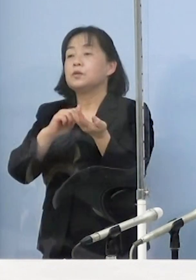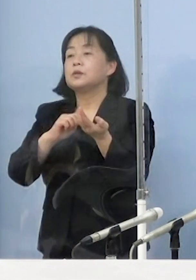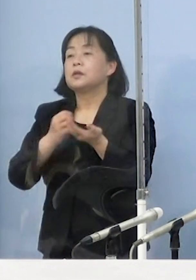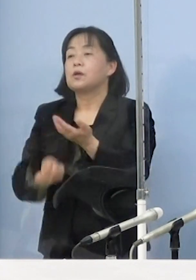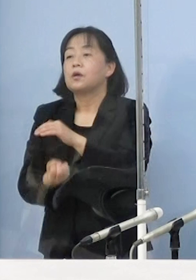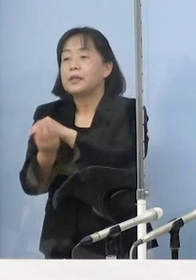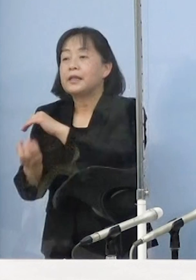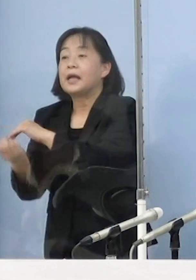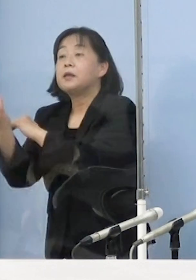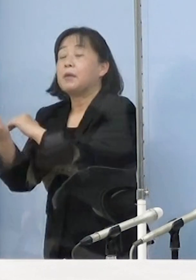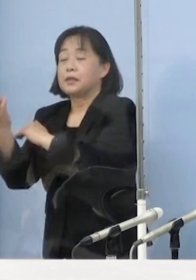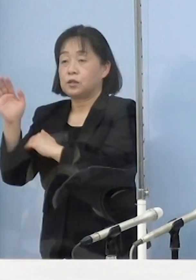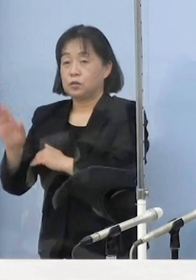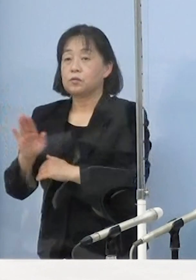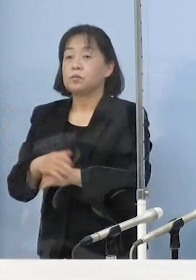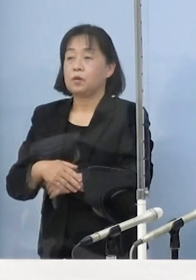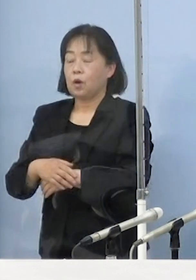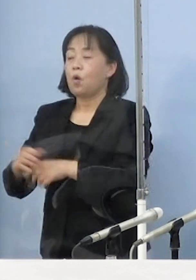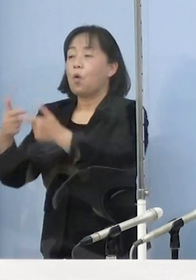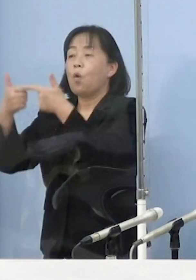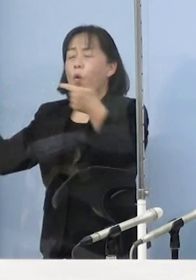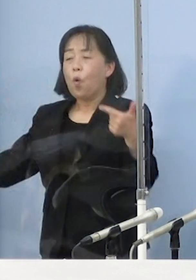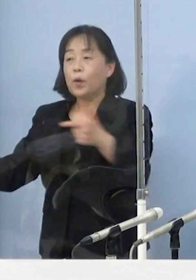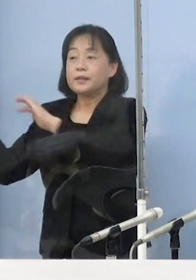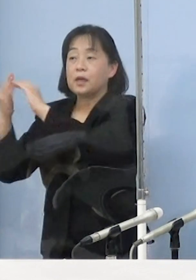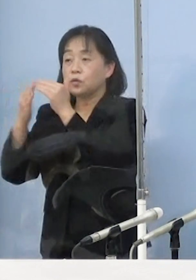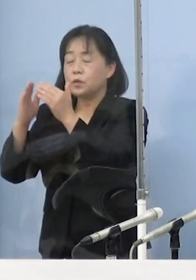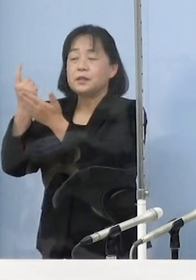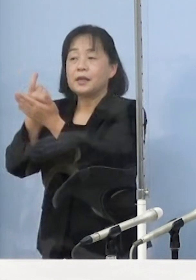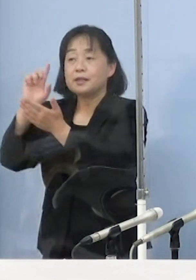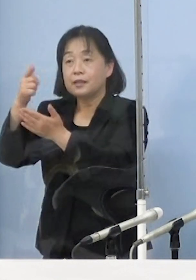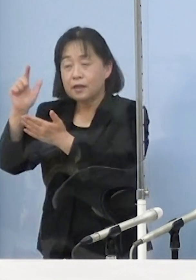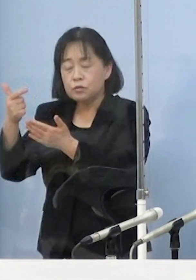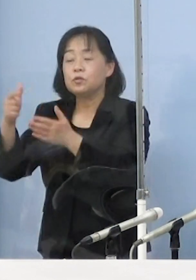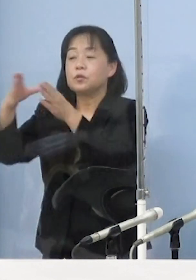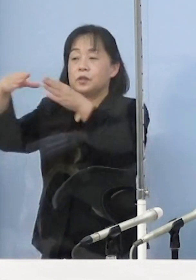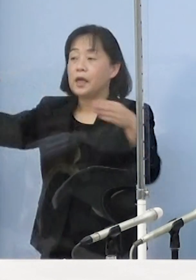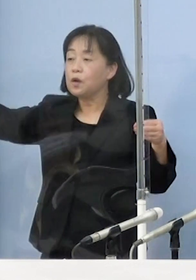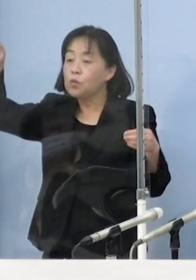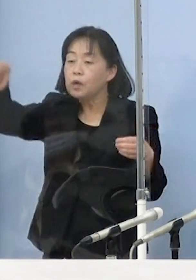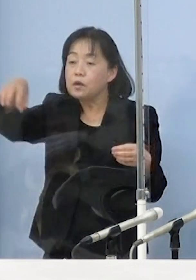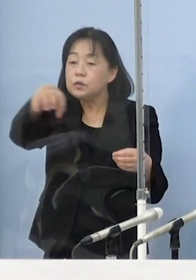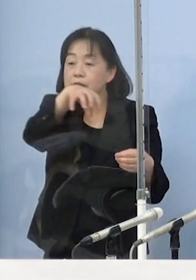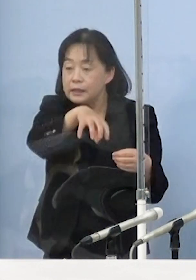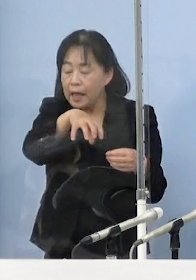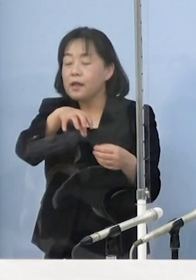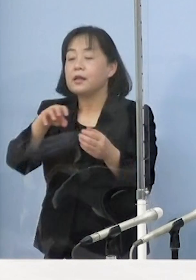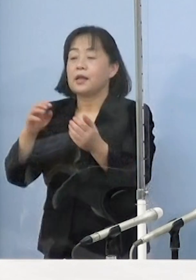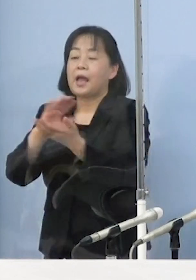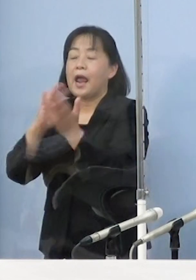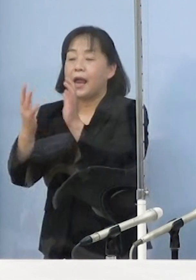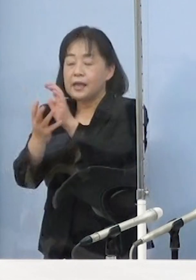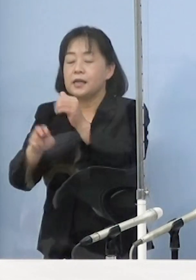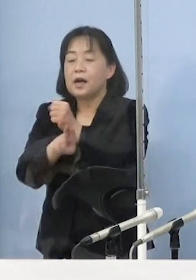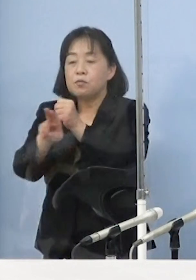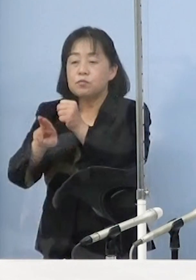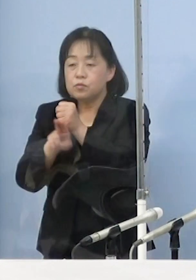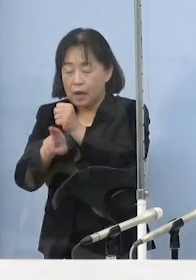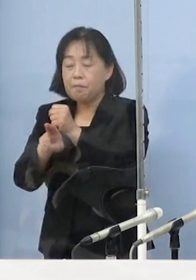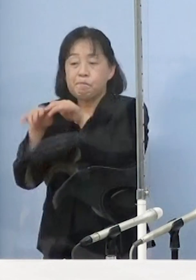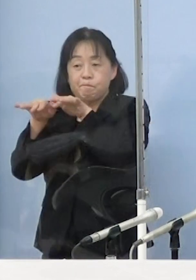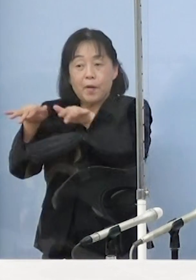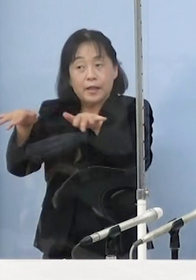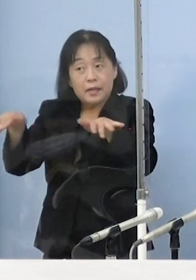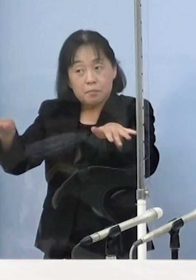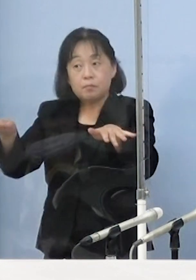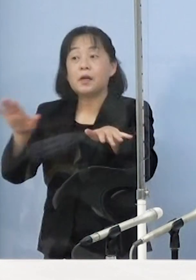して、大都市圏のみならず、全国各地で変異株の猛威、振るっているところであ